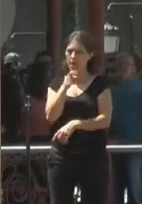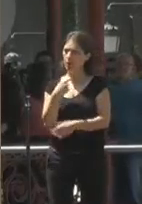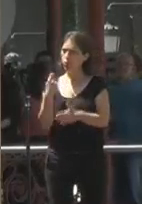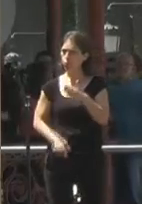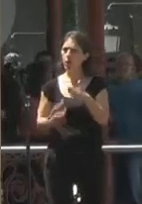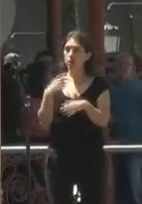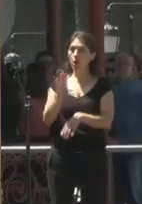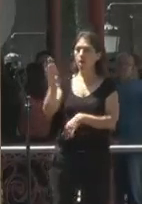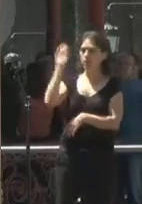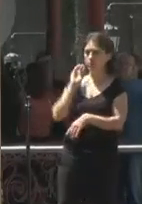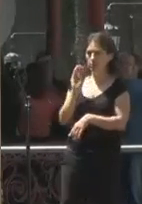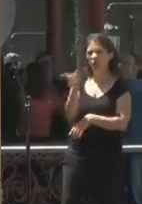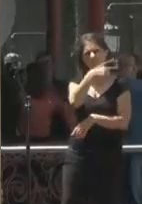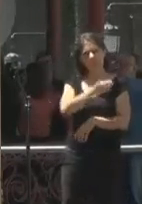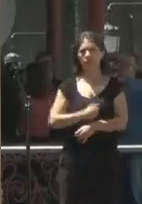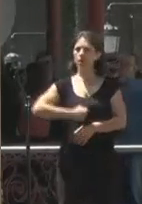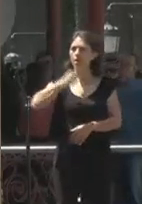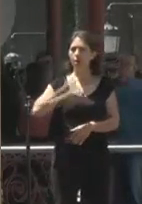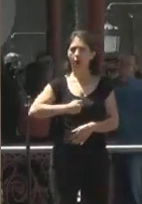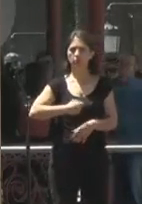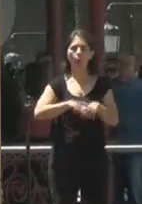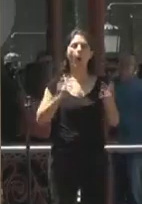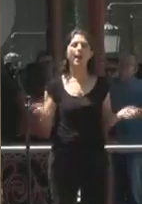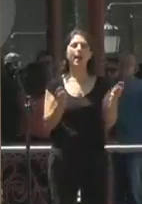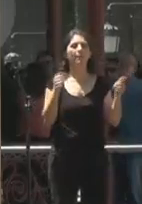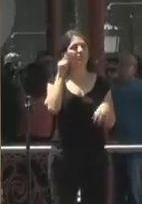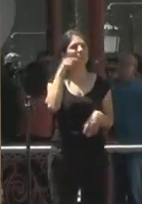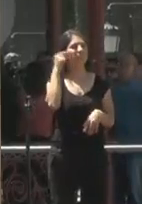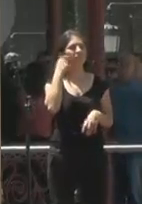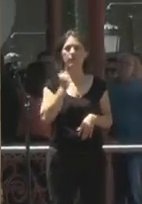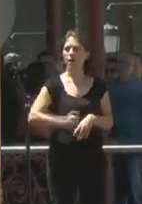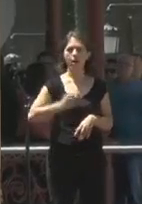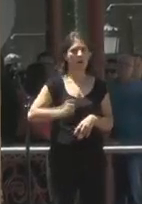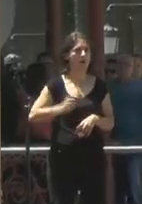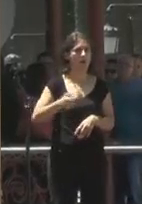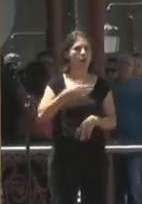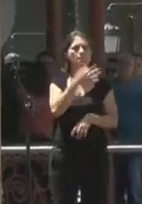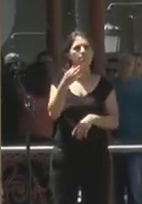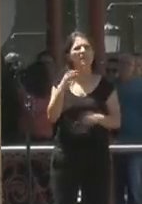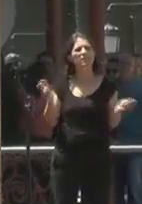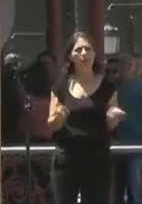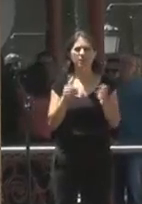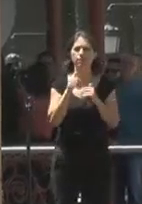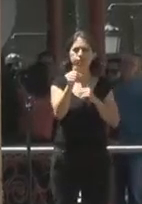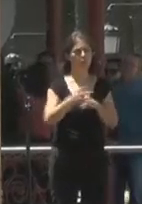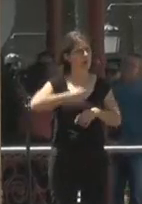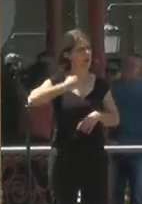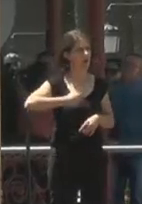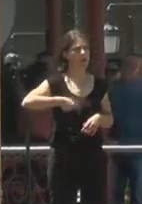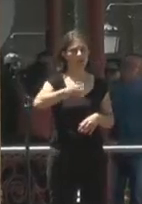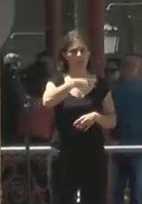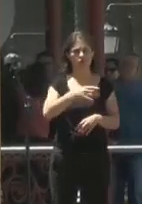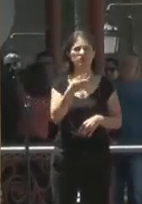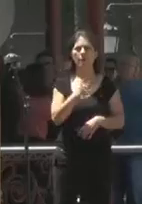todo caso que os mantengáis firmes en la campaña de la sonrisa, que os mantengáis firmes en la campaña del futuro, que os mantengáis firmes en la campaña